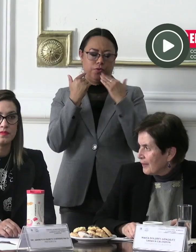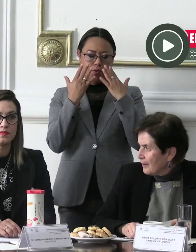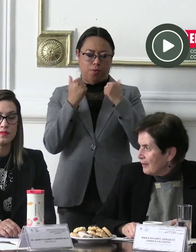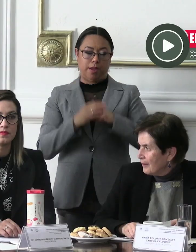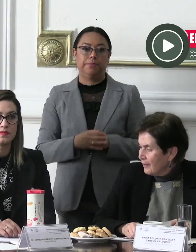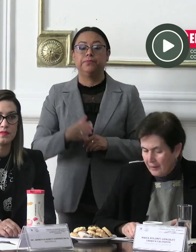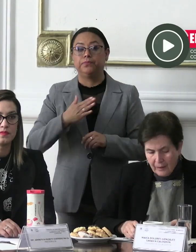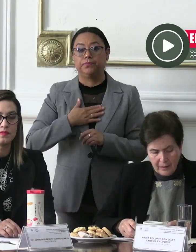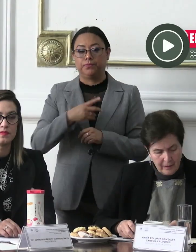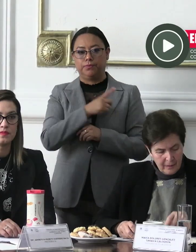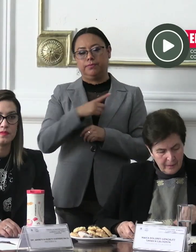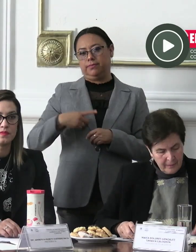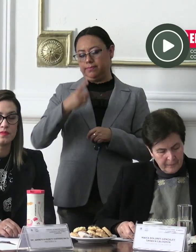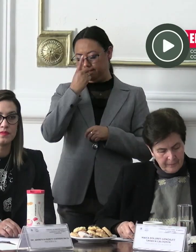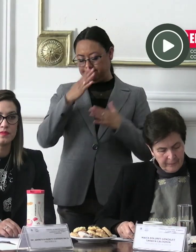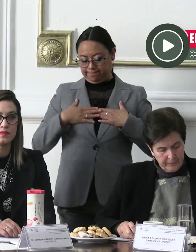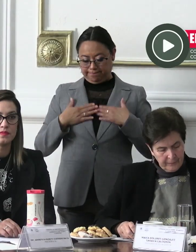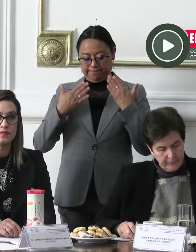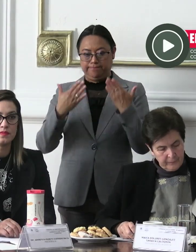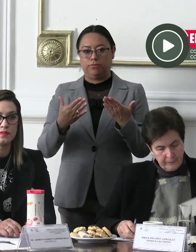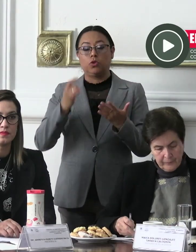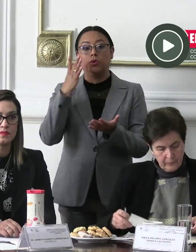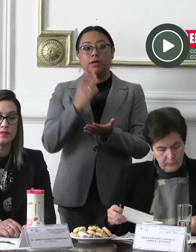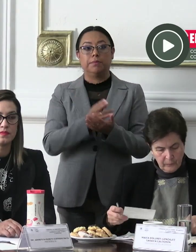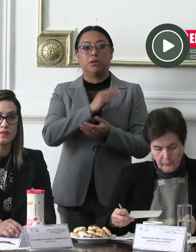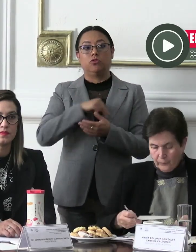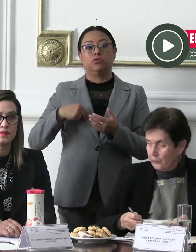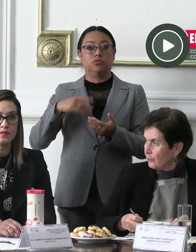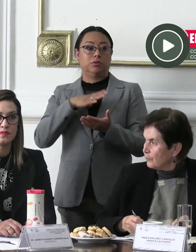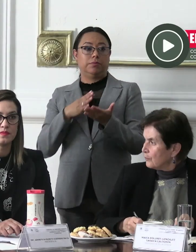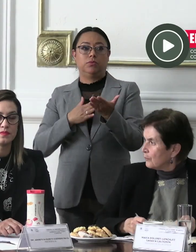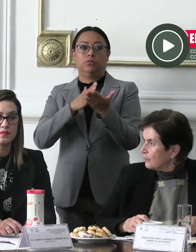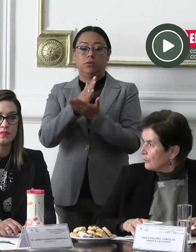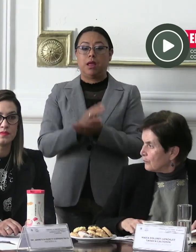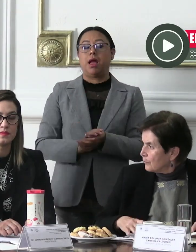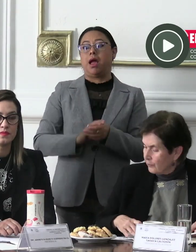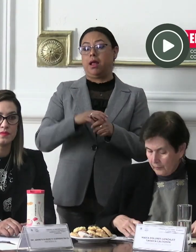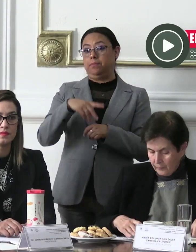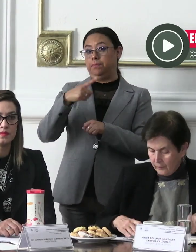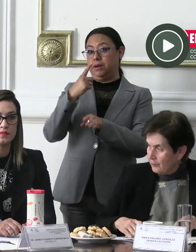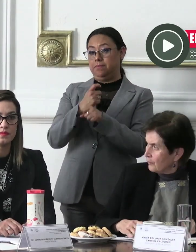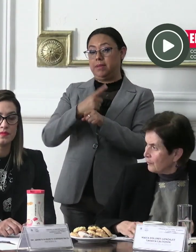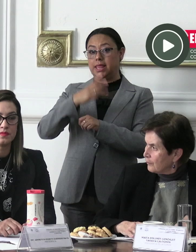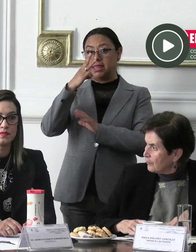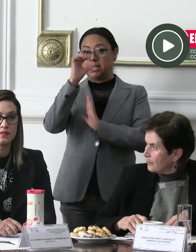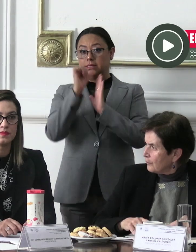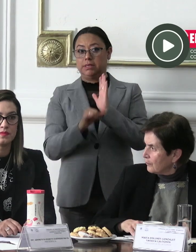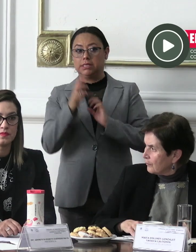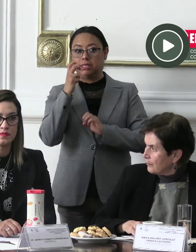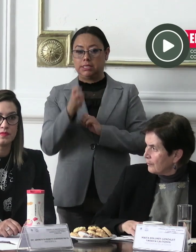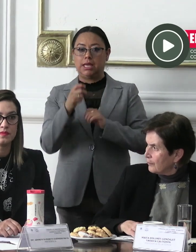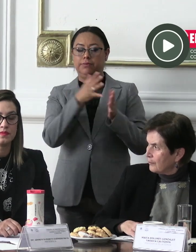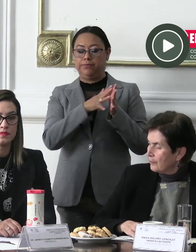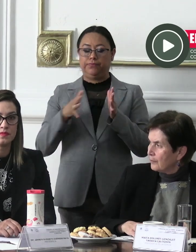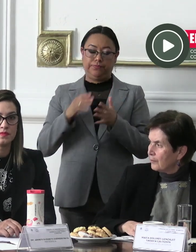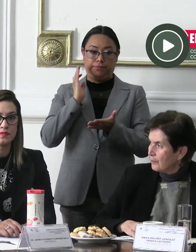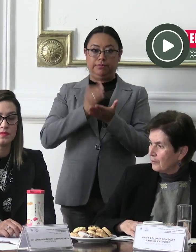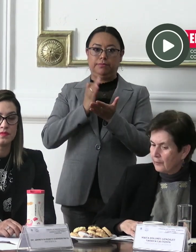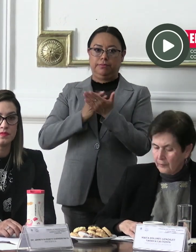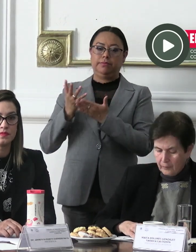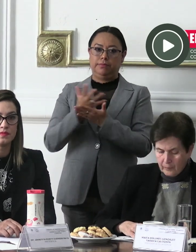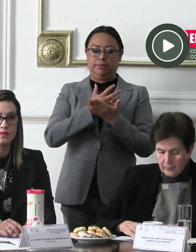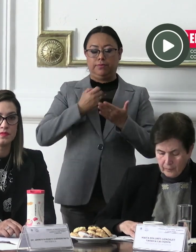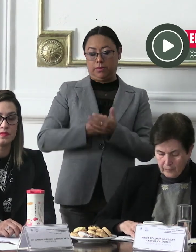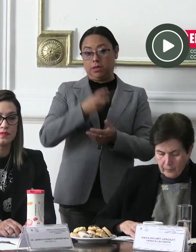Debo comentar con franqueza que solo tuvimos acceso al informe del primer trimestre del actual ejercicio fiscal, razón por la